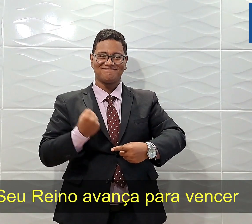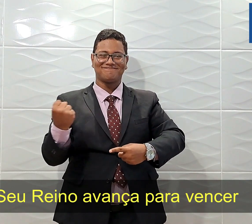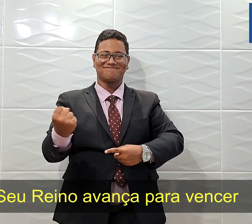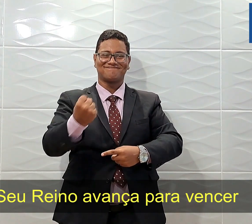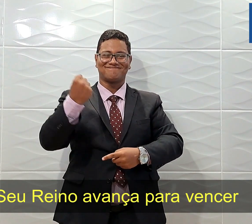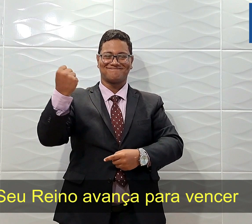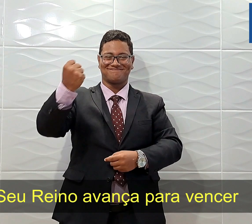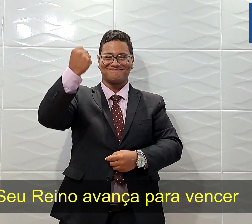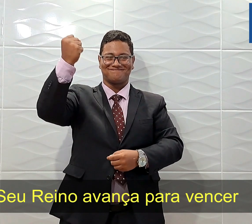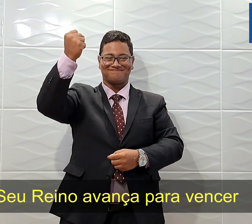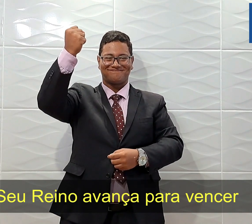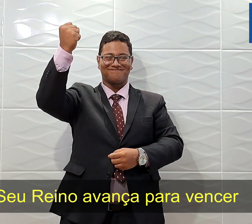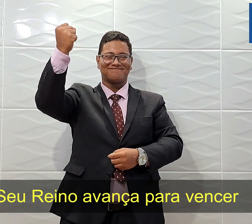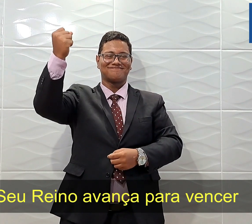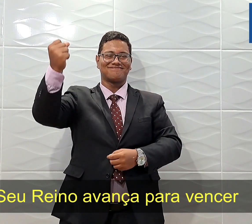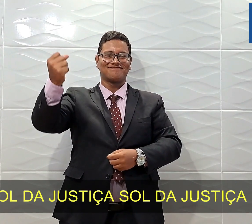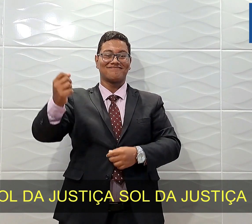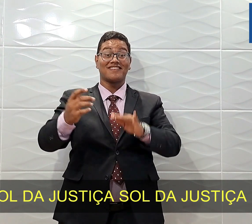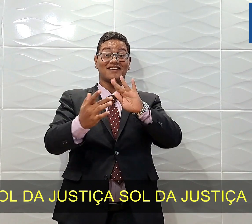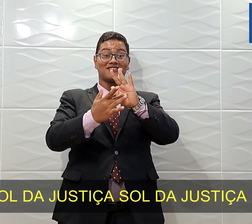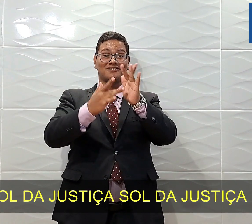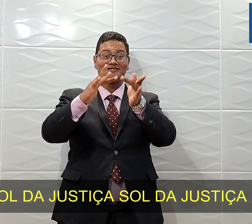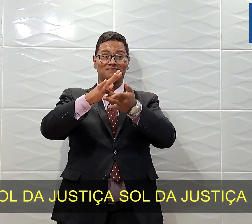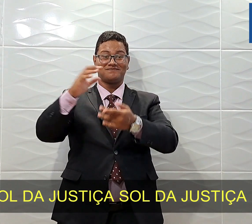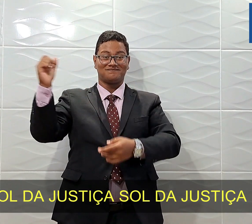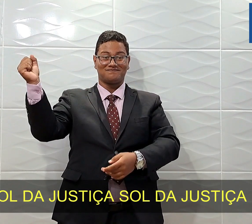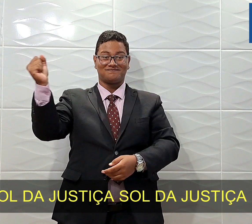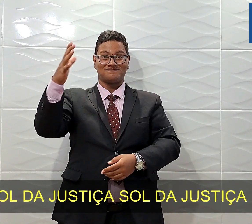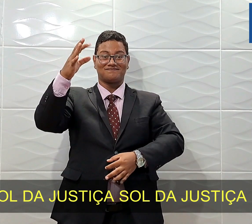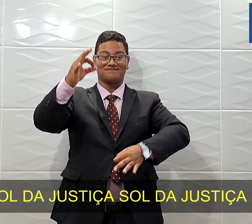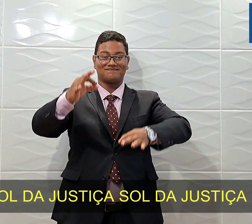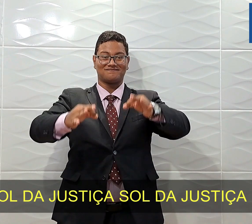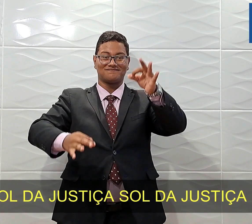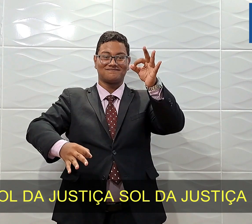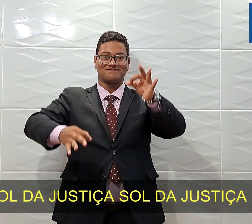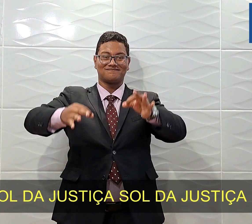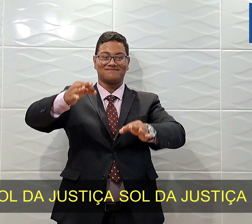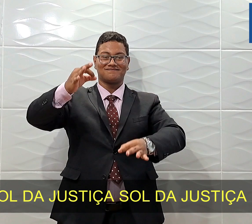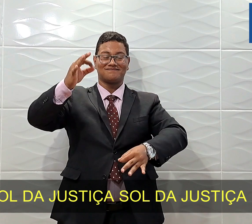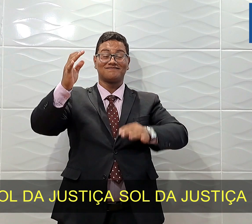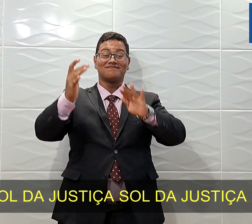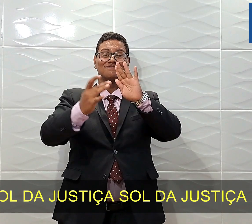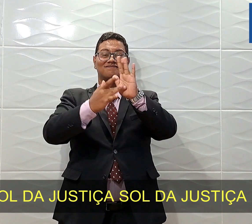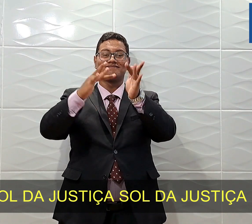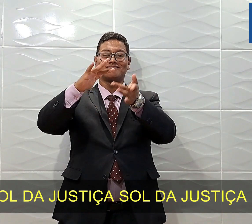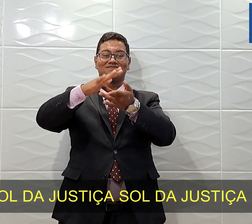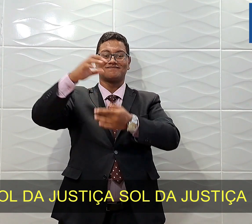vencer Sol da justiça, sol da